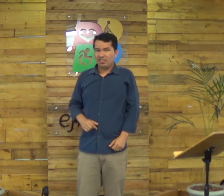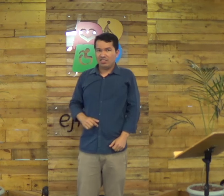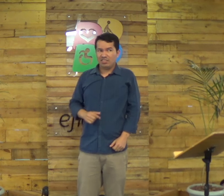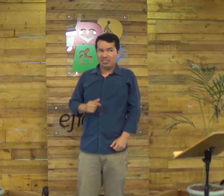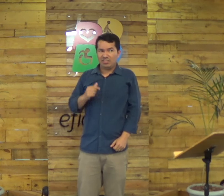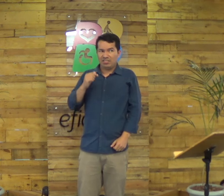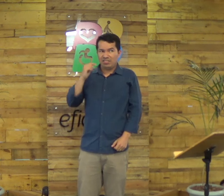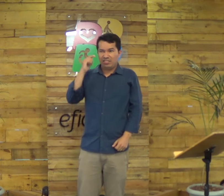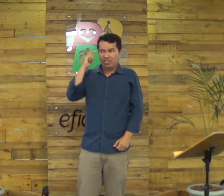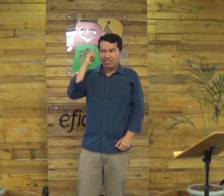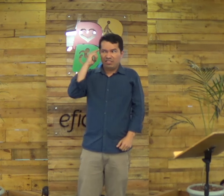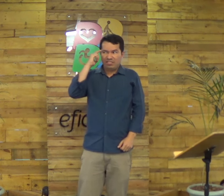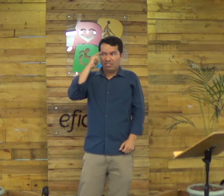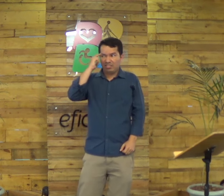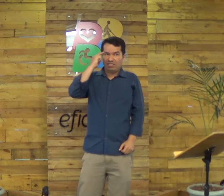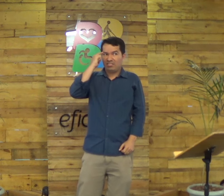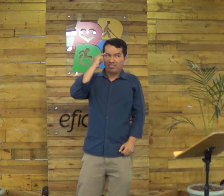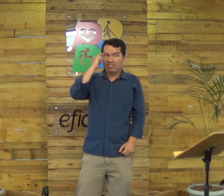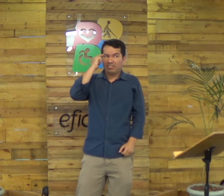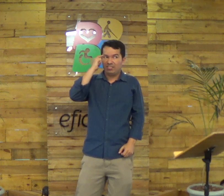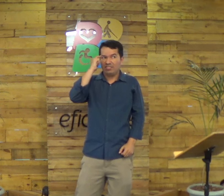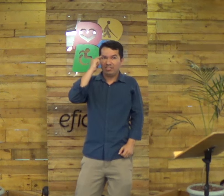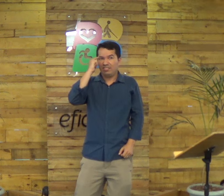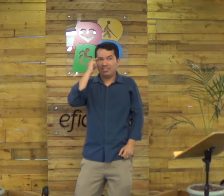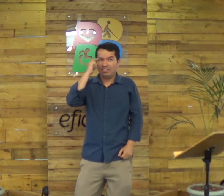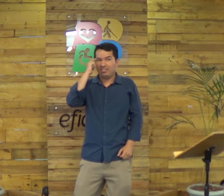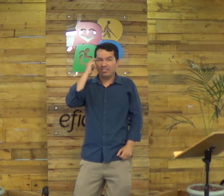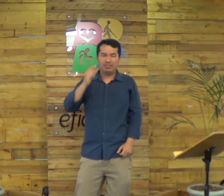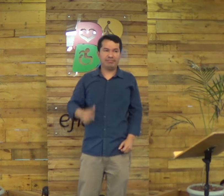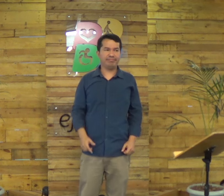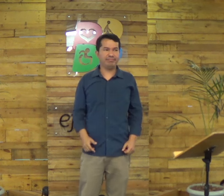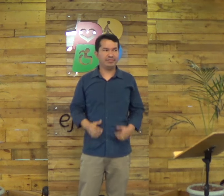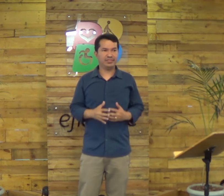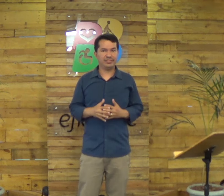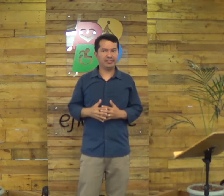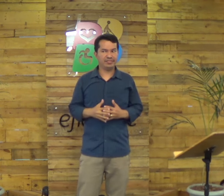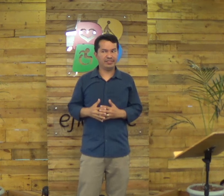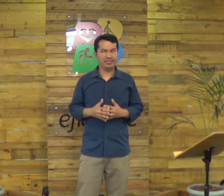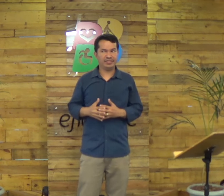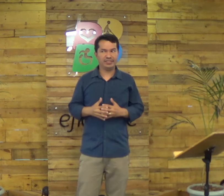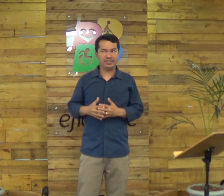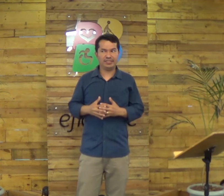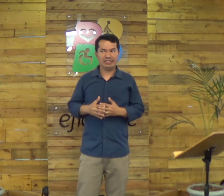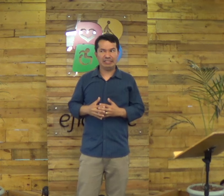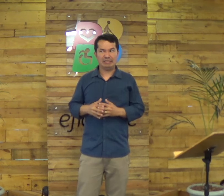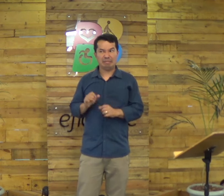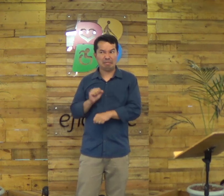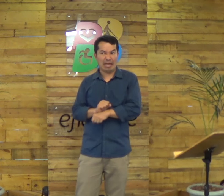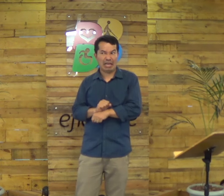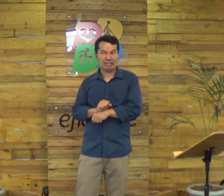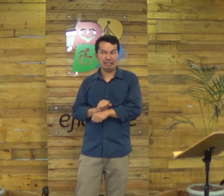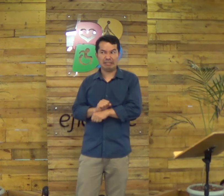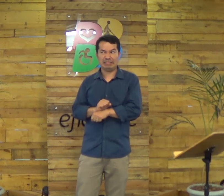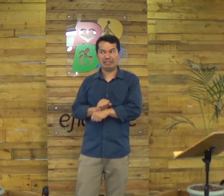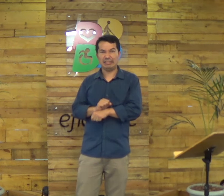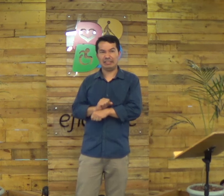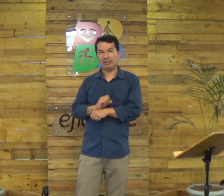eu olhei, fiquei meio balançado, né, pequena dúvida, o que eu faço agora, será que eu